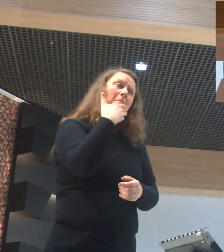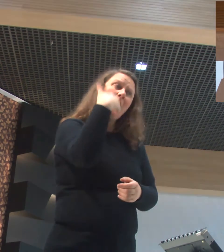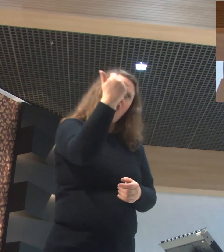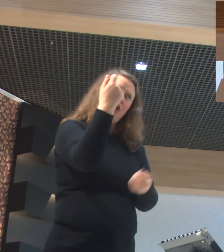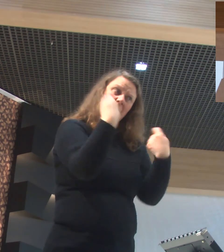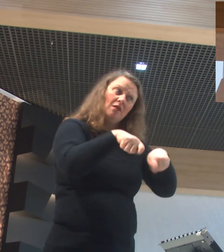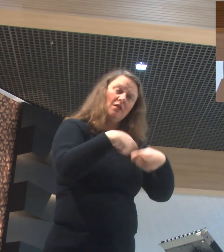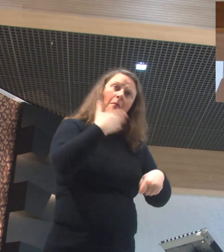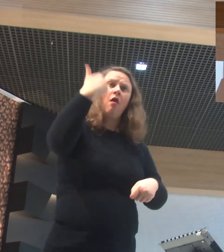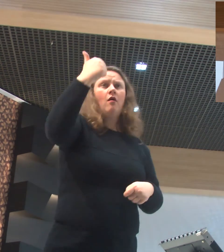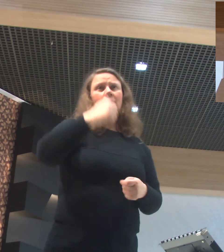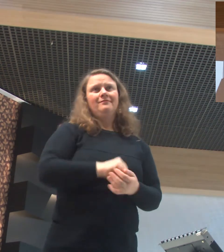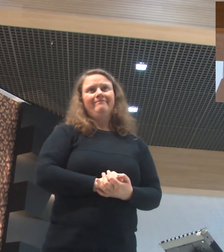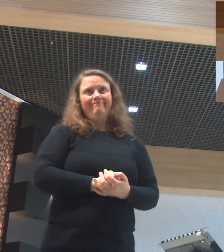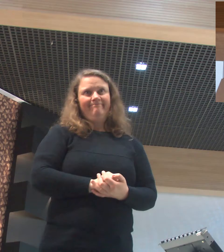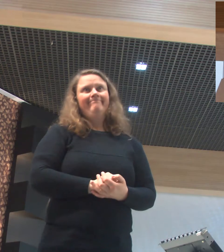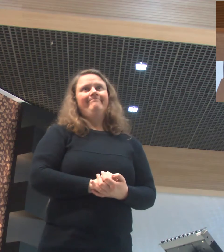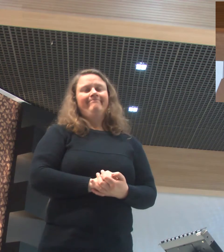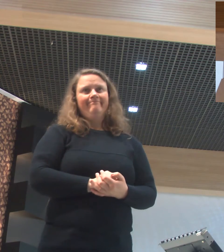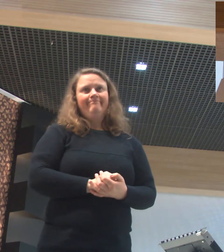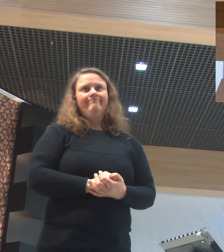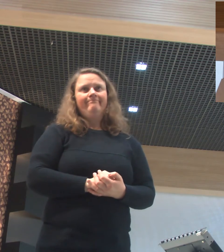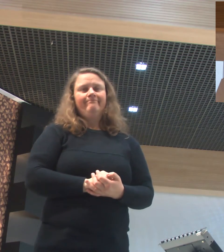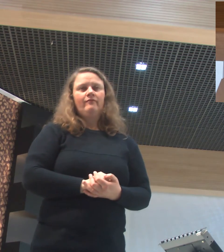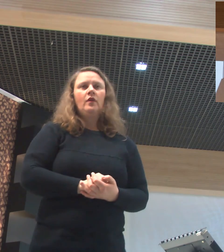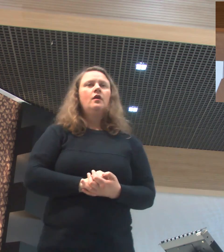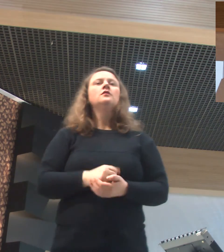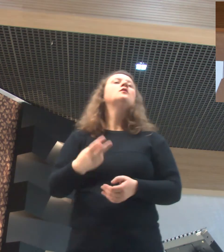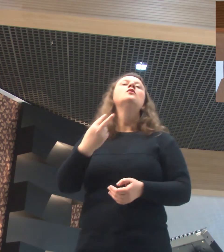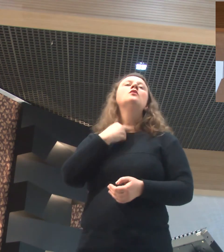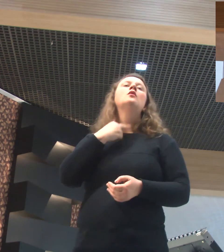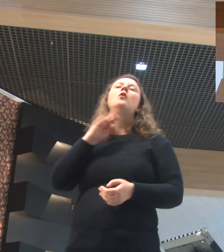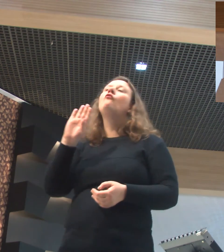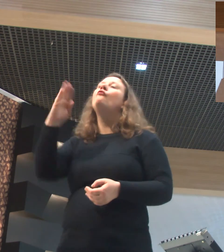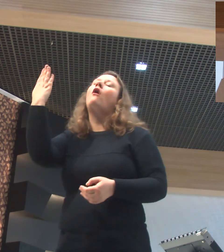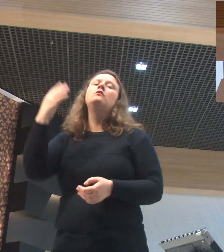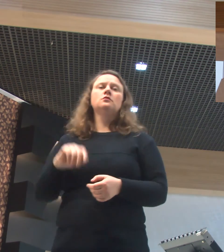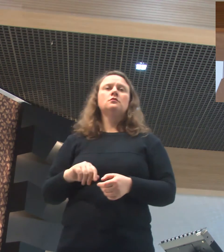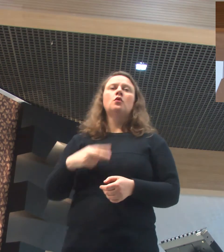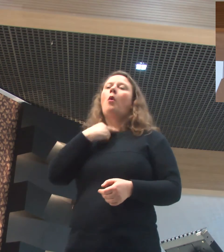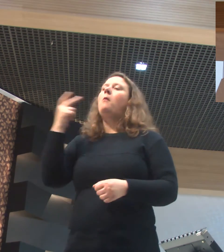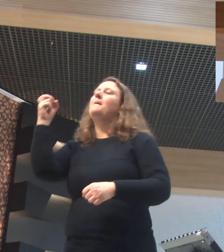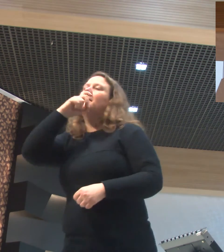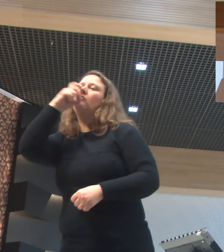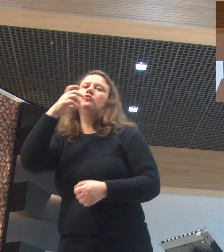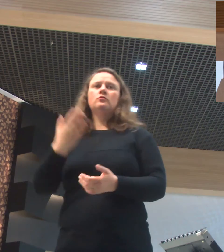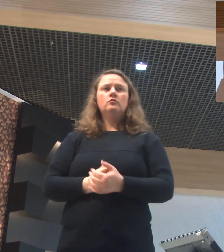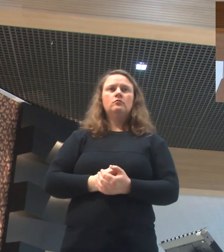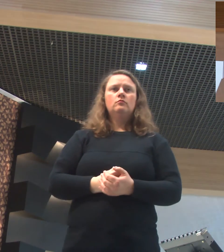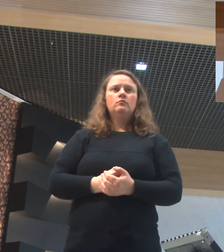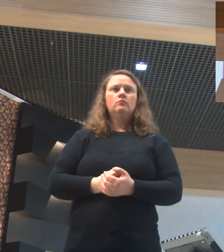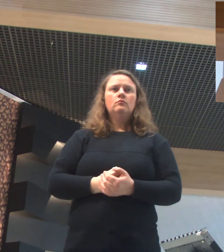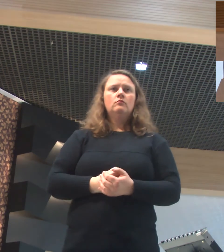Então, tem essa questão da justiça superior, não pode ser hipócrita, essa questão religiosa, legalista, que não era